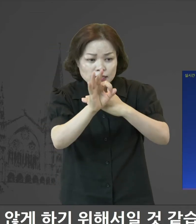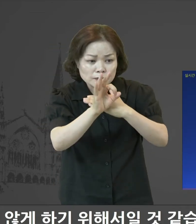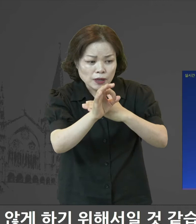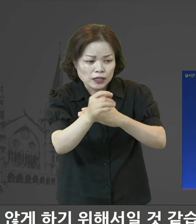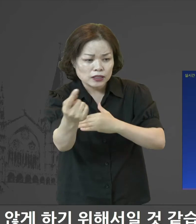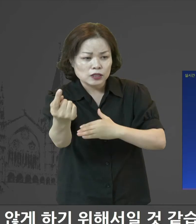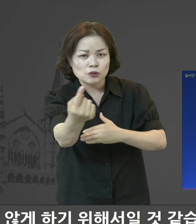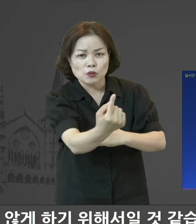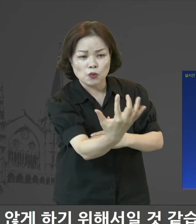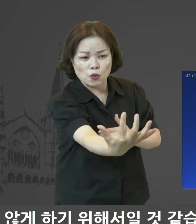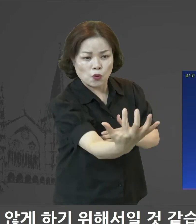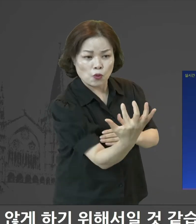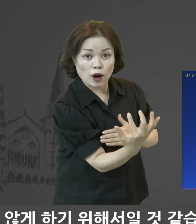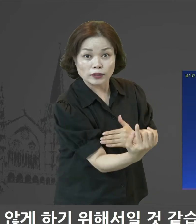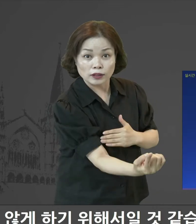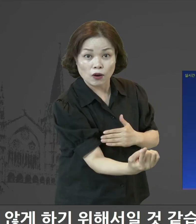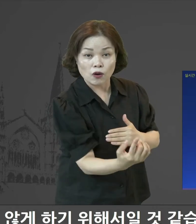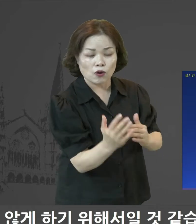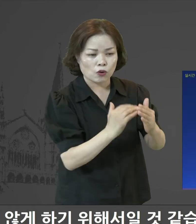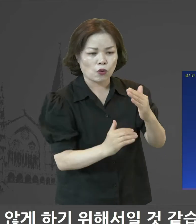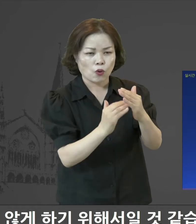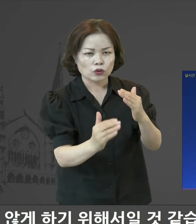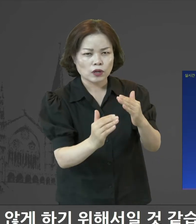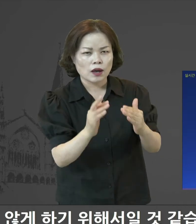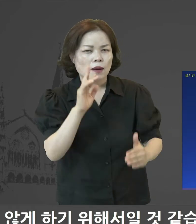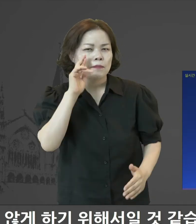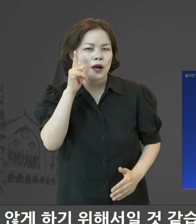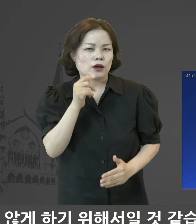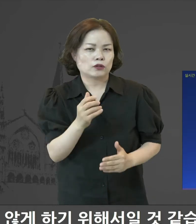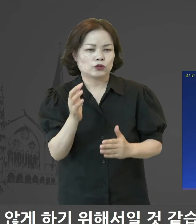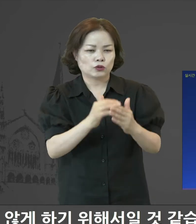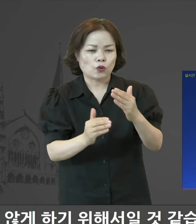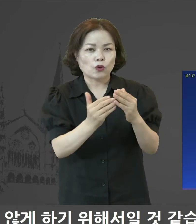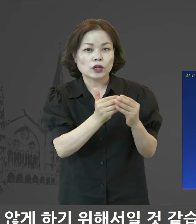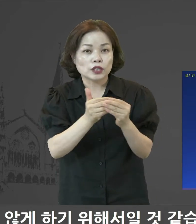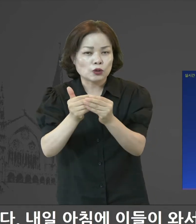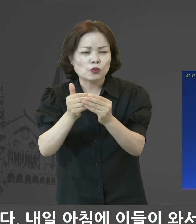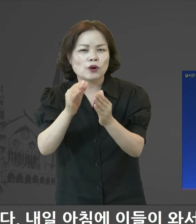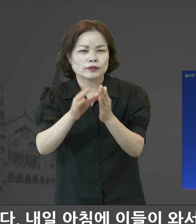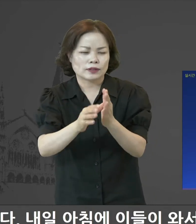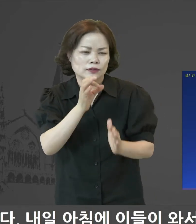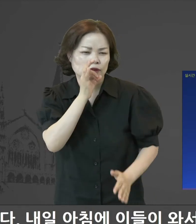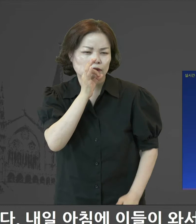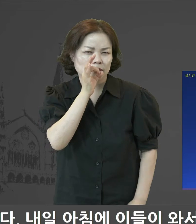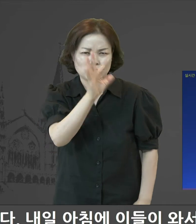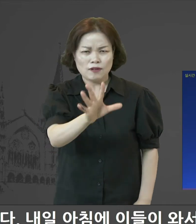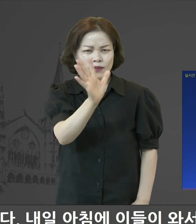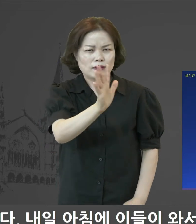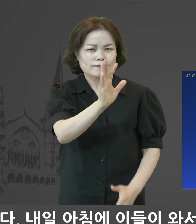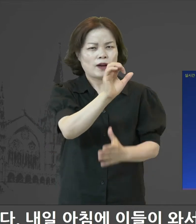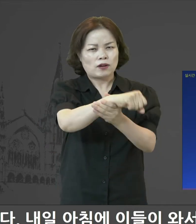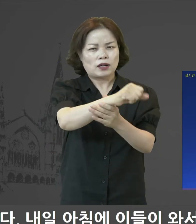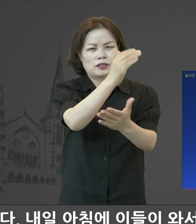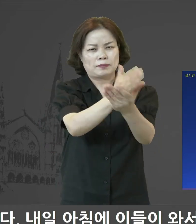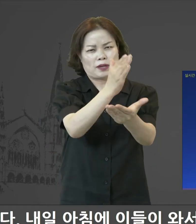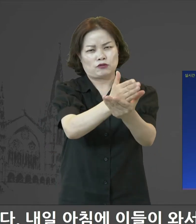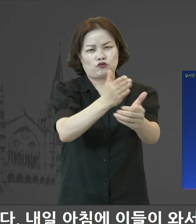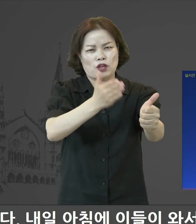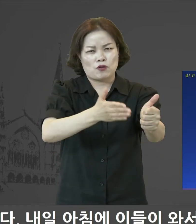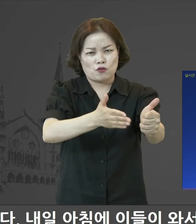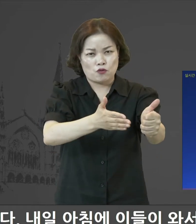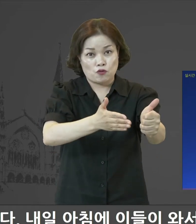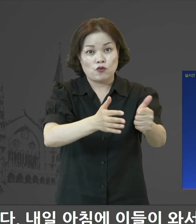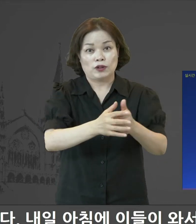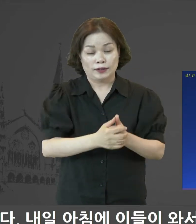와서 공회로 바울을 데리고 가겠다고 얘기할 때 절대로 보내시면 안 됩니다, 이렇게 말씀해 준